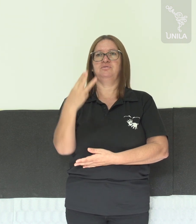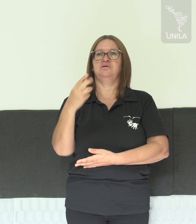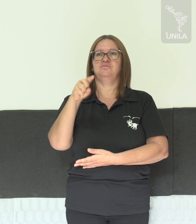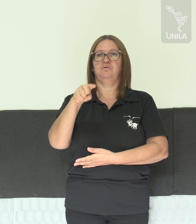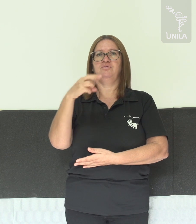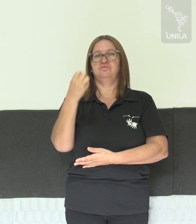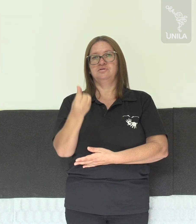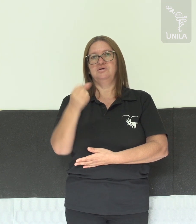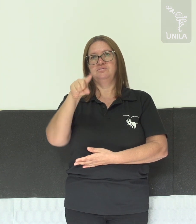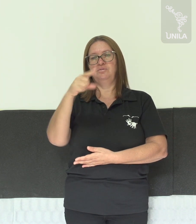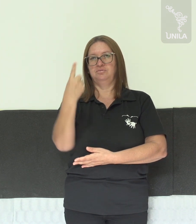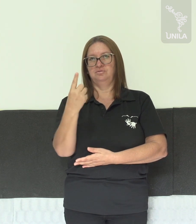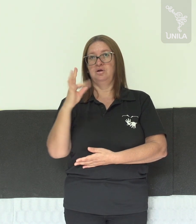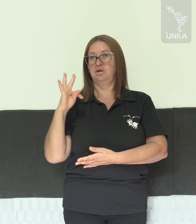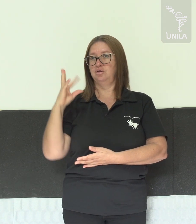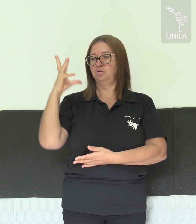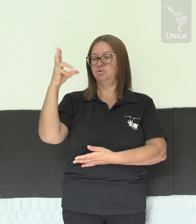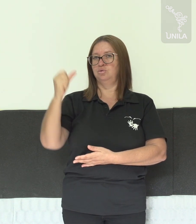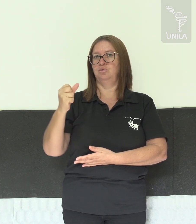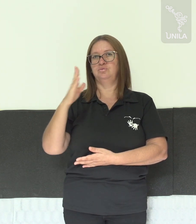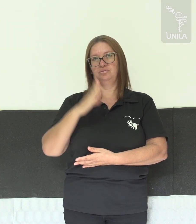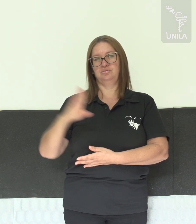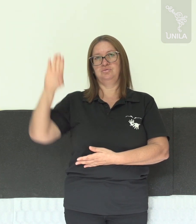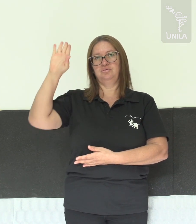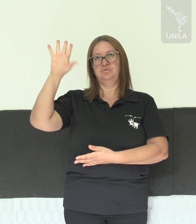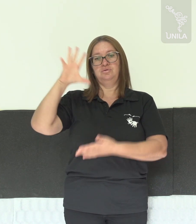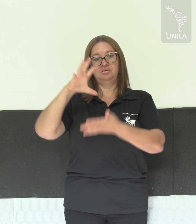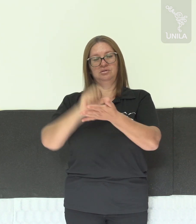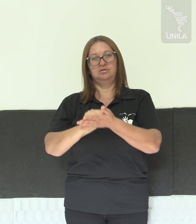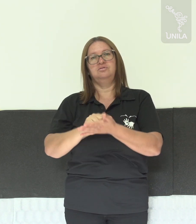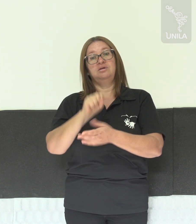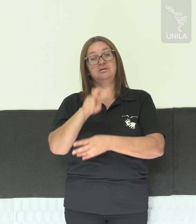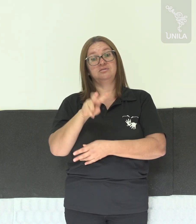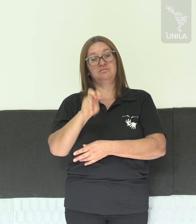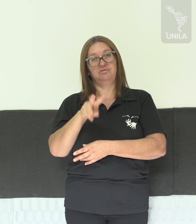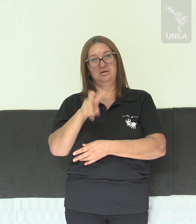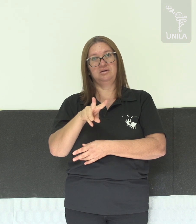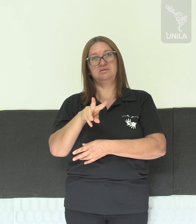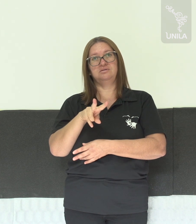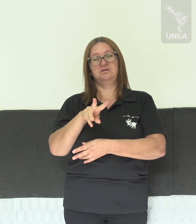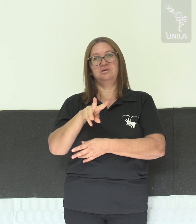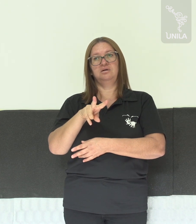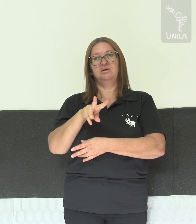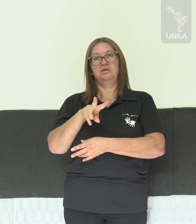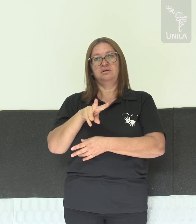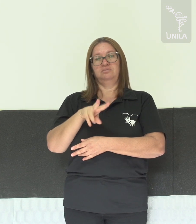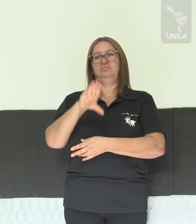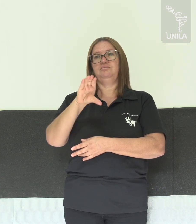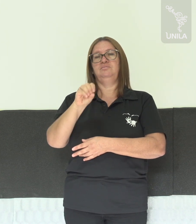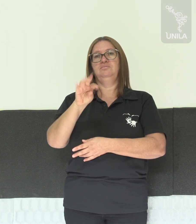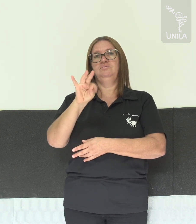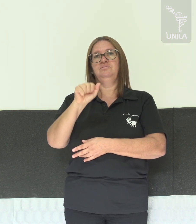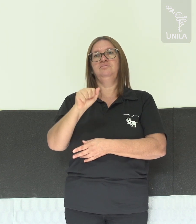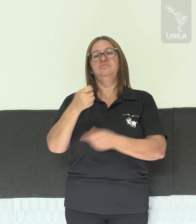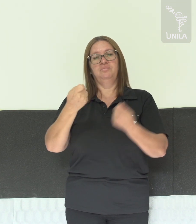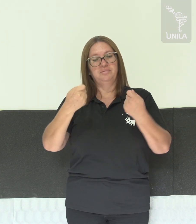7.3.6.1 Todos os candidatos inscritos nas vagas reservadas às ações afirmativas, cotas,